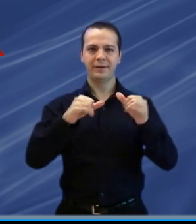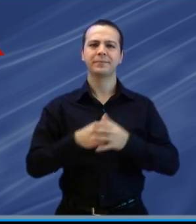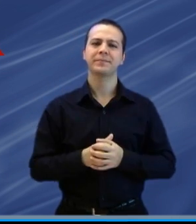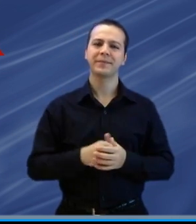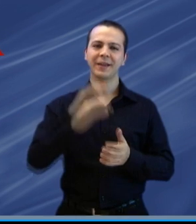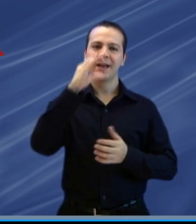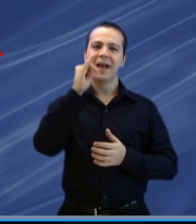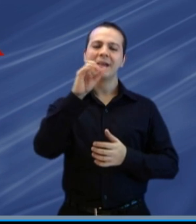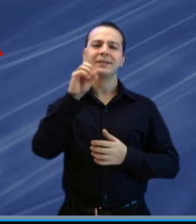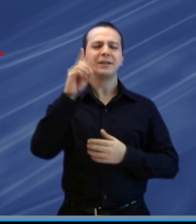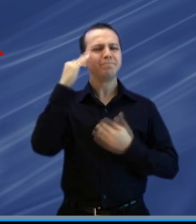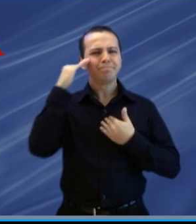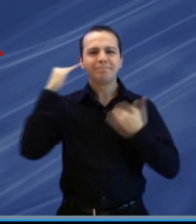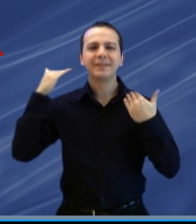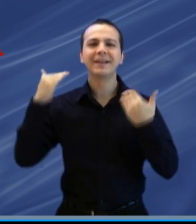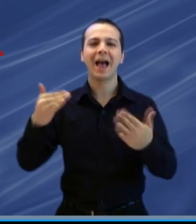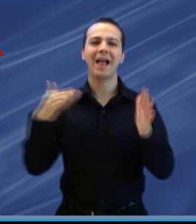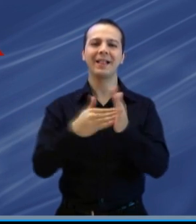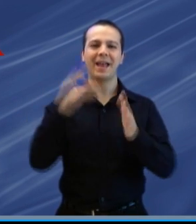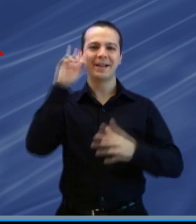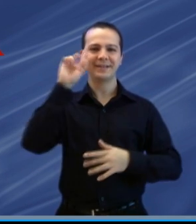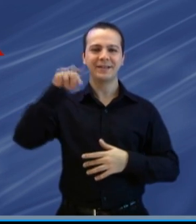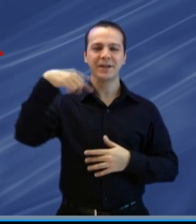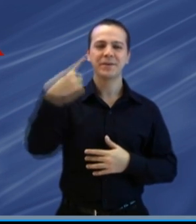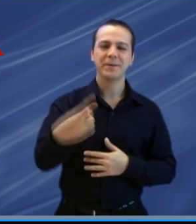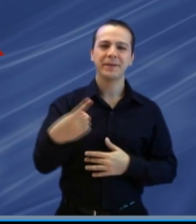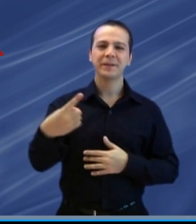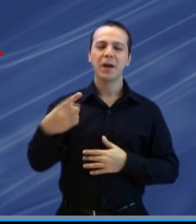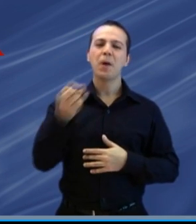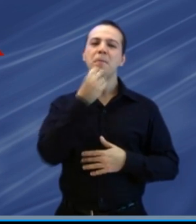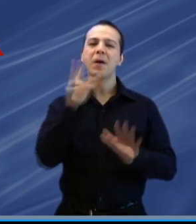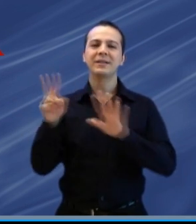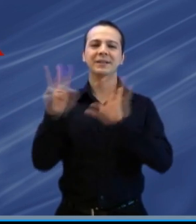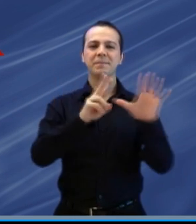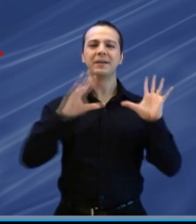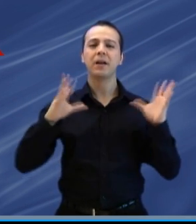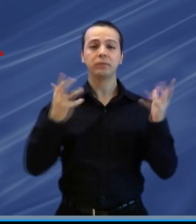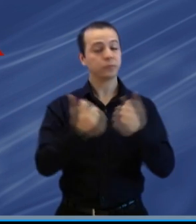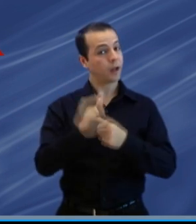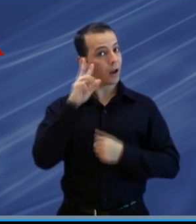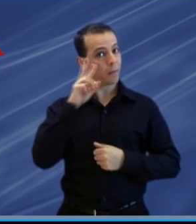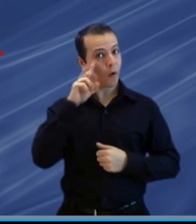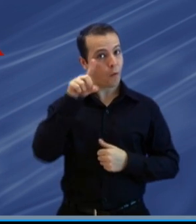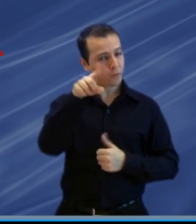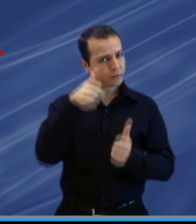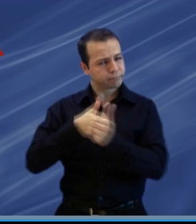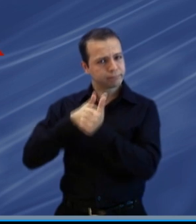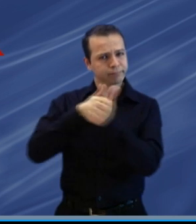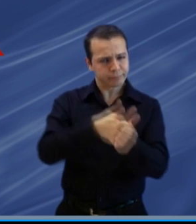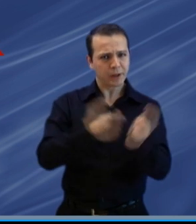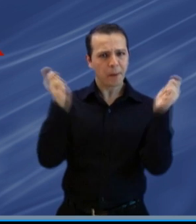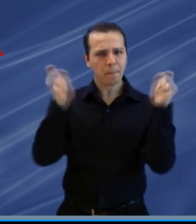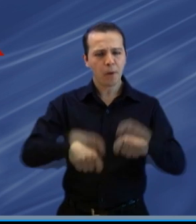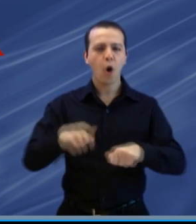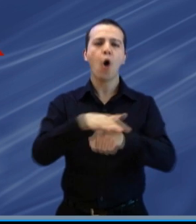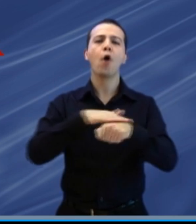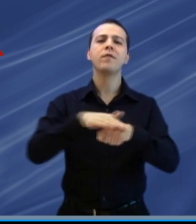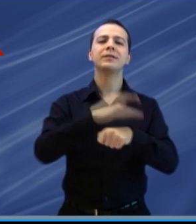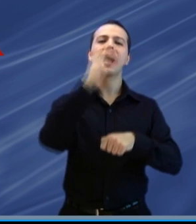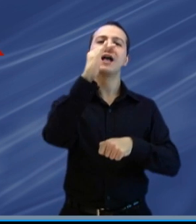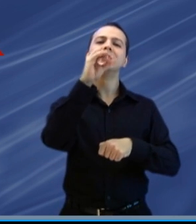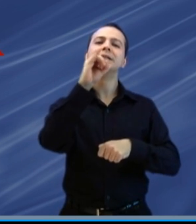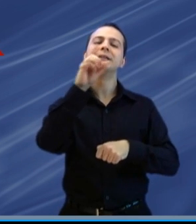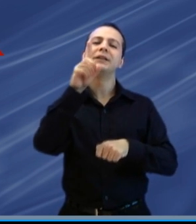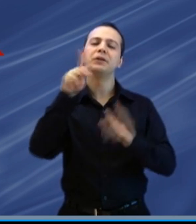Círio Torquato, obrigado, até segunda-feira. Grande Milton, boa semana para todo mundo. Lembrando a você que nos acompanha aqui que você pode conversar com o Círio Torquato